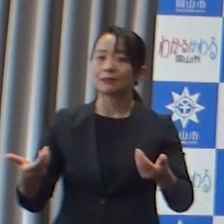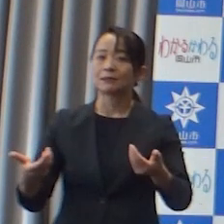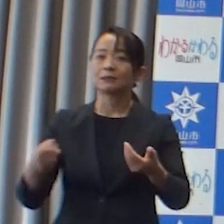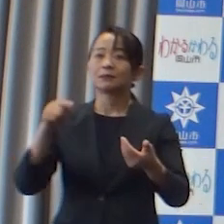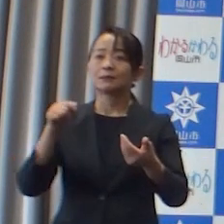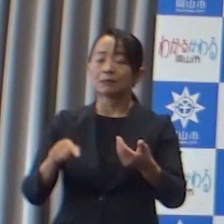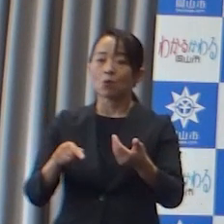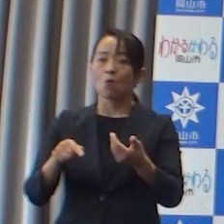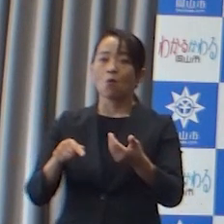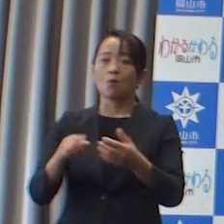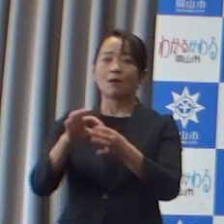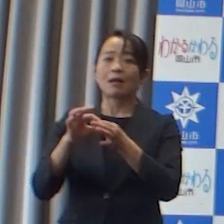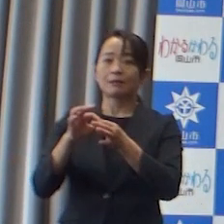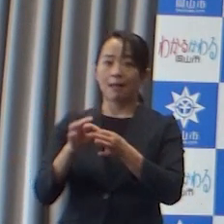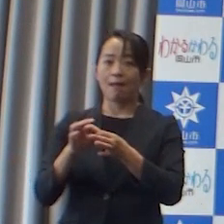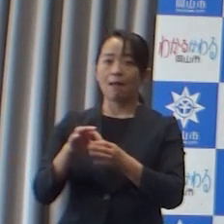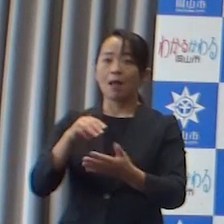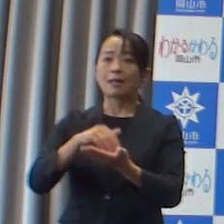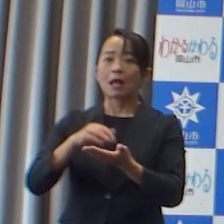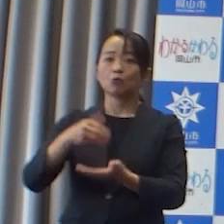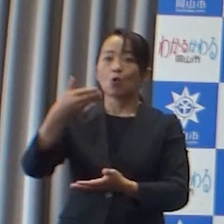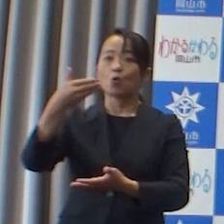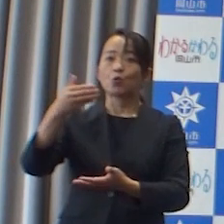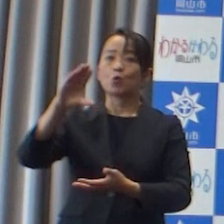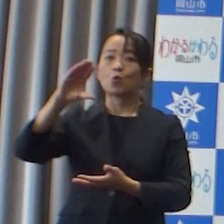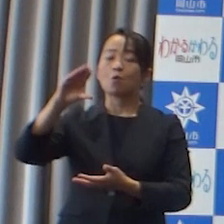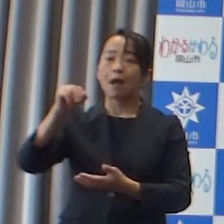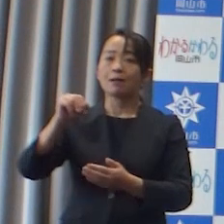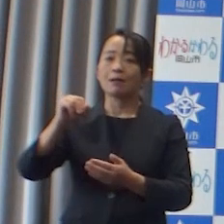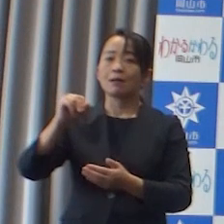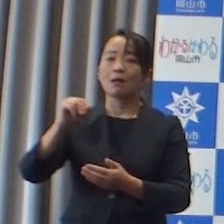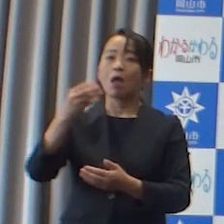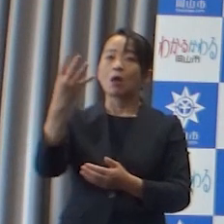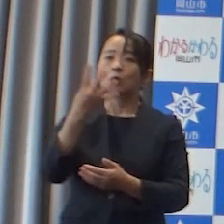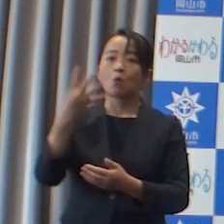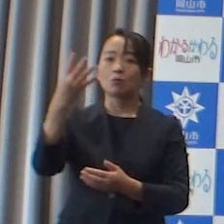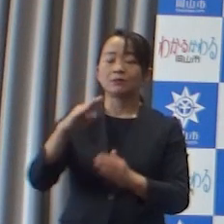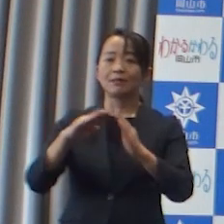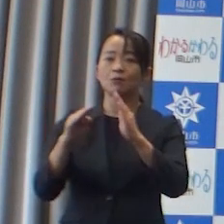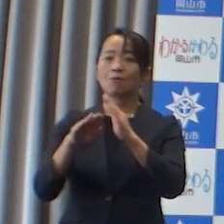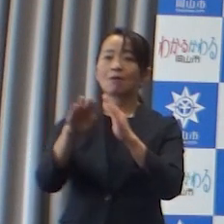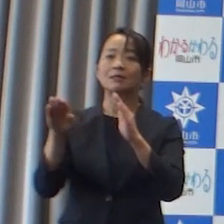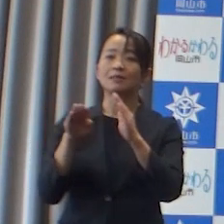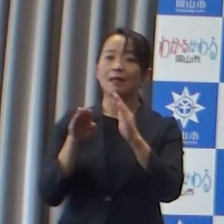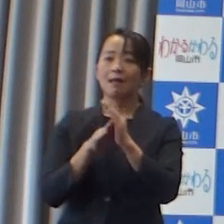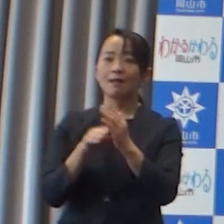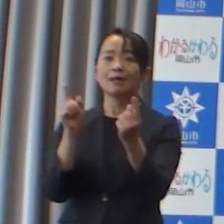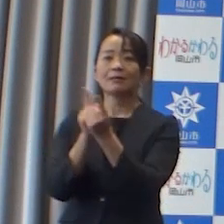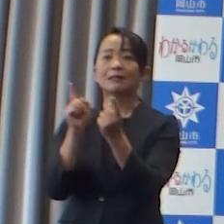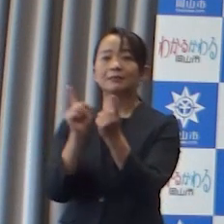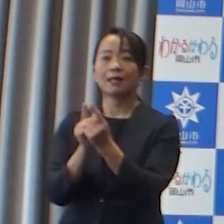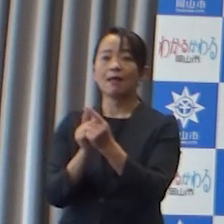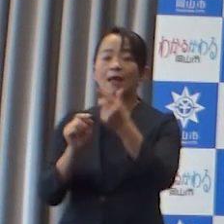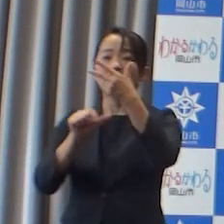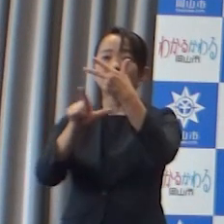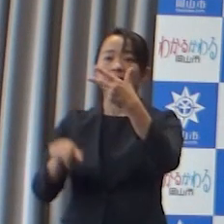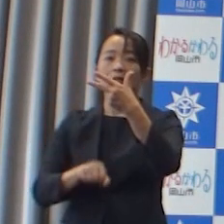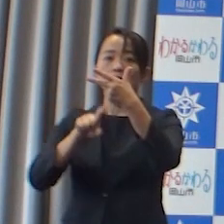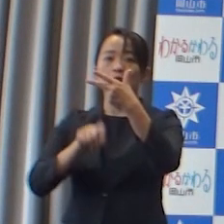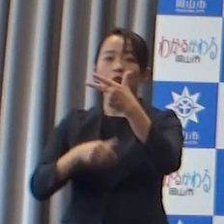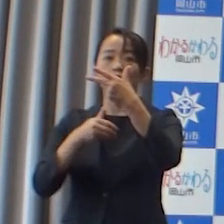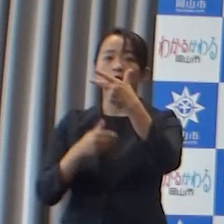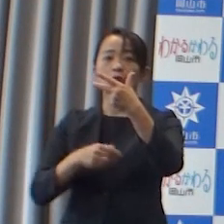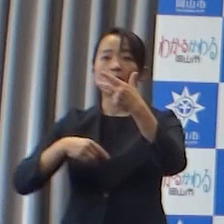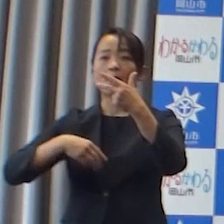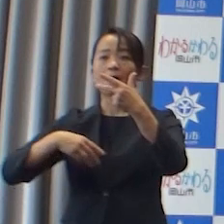となり、約9万4000世帯に対して 7月の5日から通知をいた